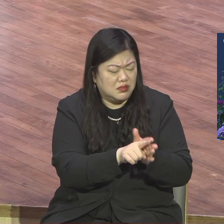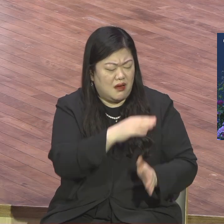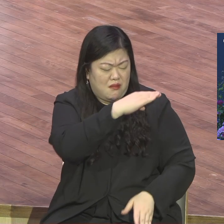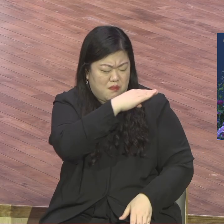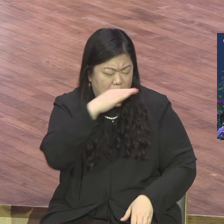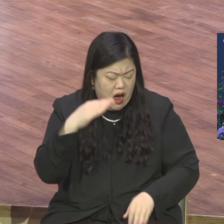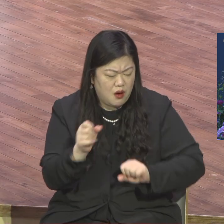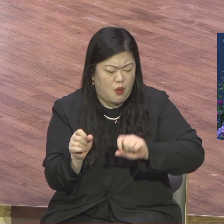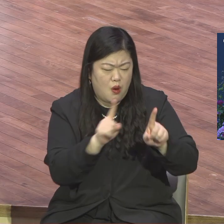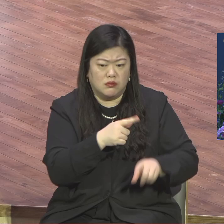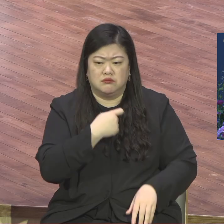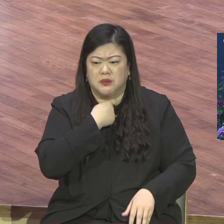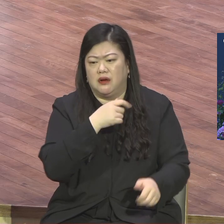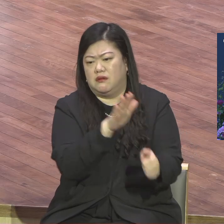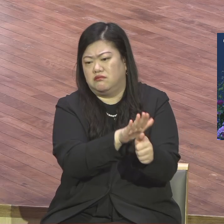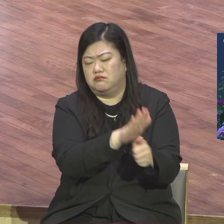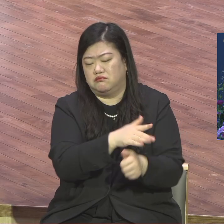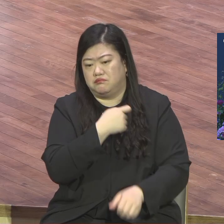살았어요.